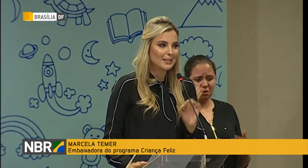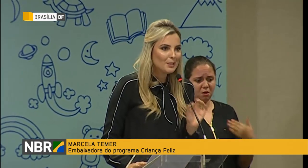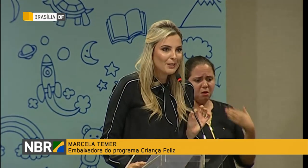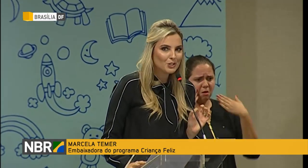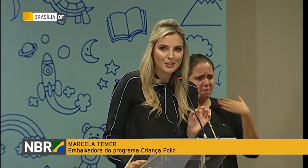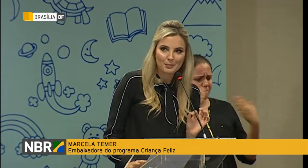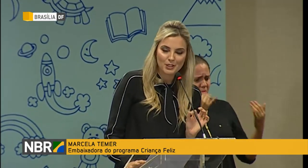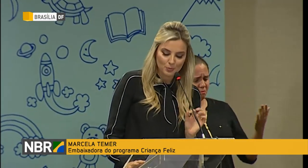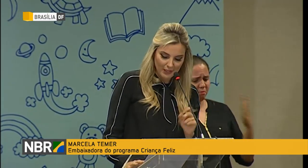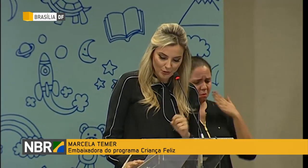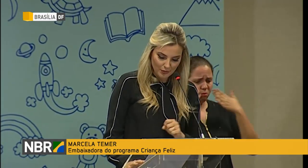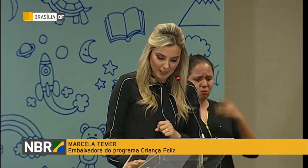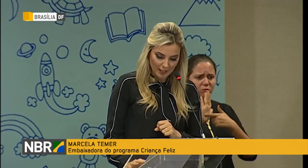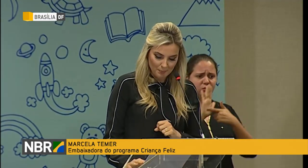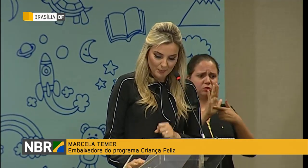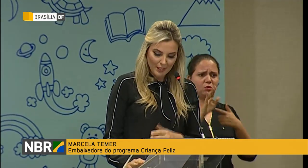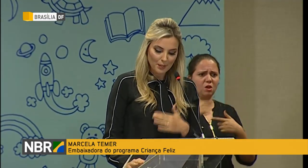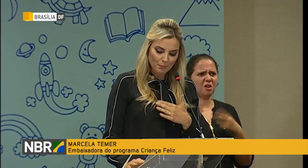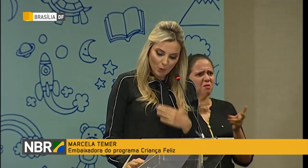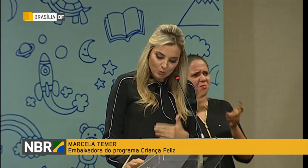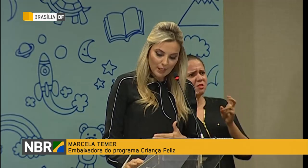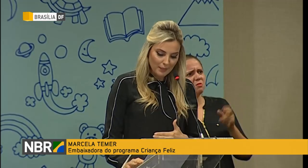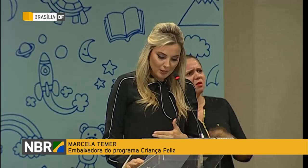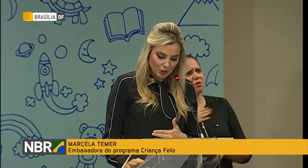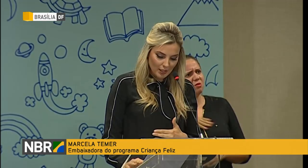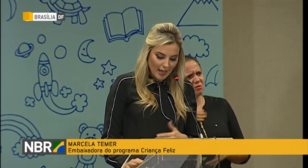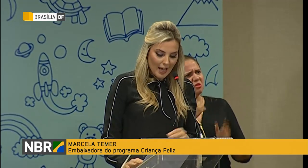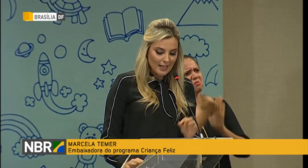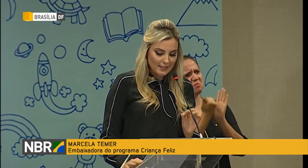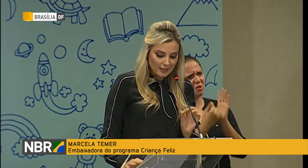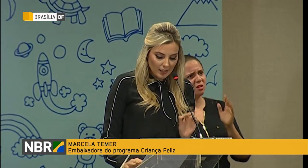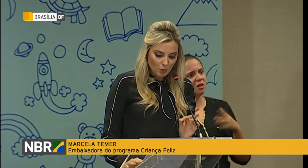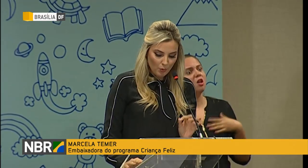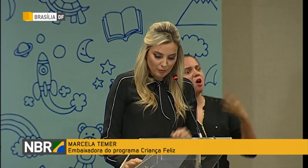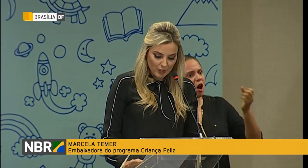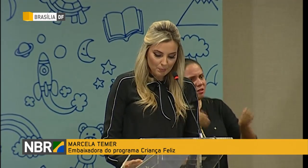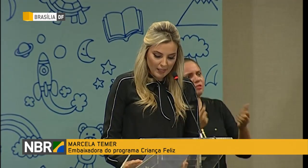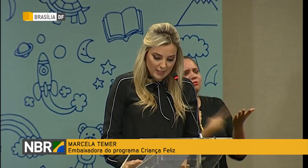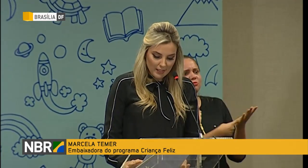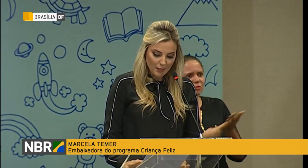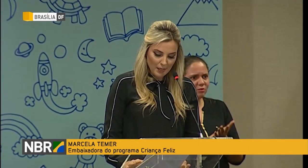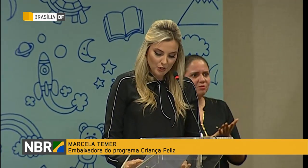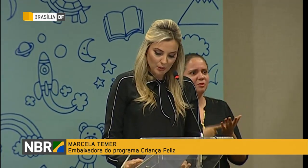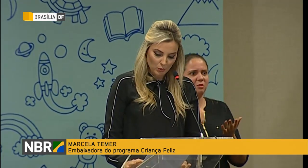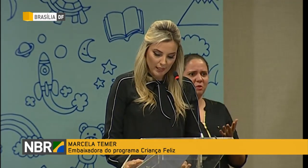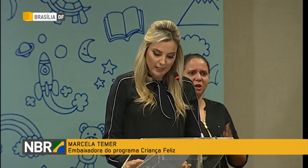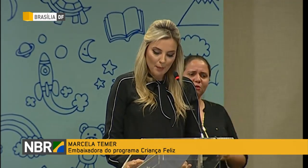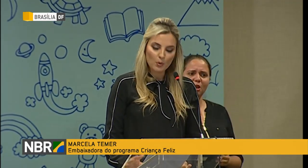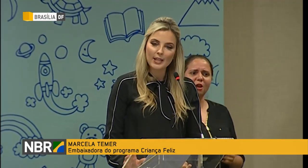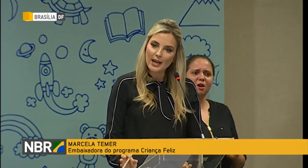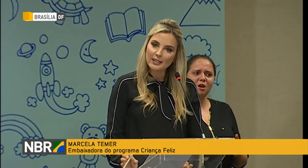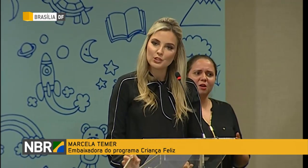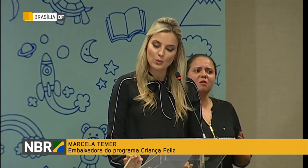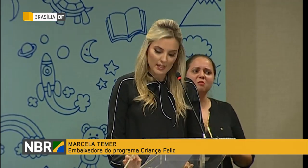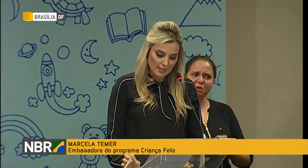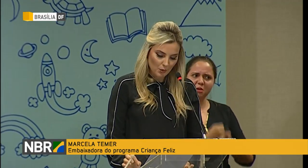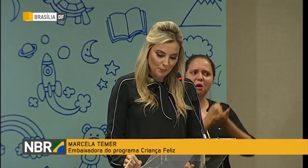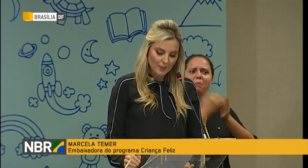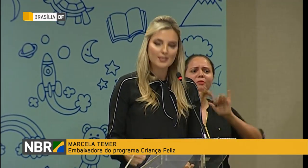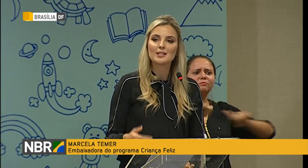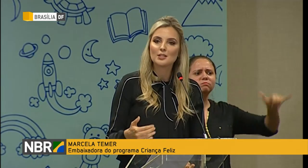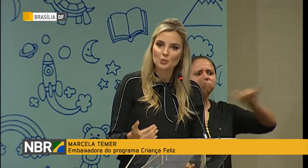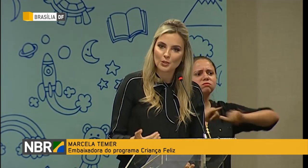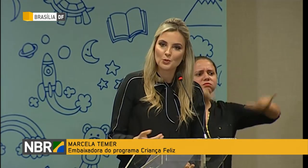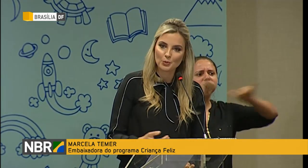Feliz, imediatamente me identifiquei e prontamente aceitei o convite para ser embaixadora e apoiar na